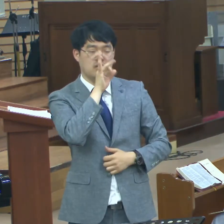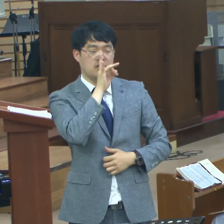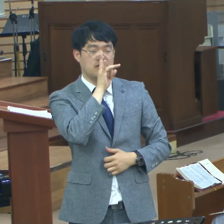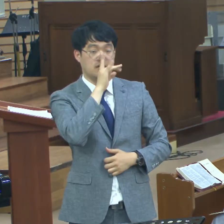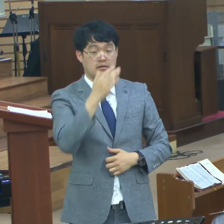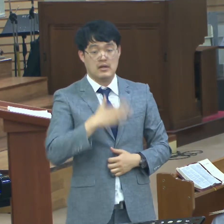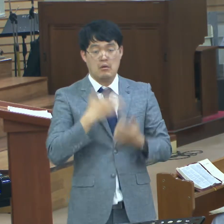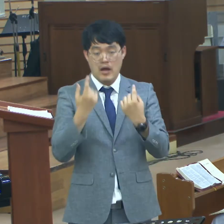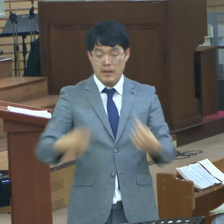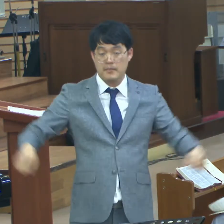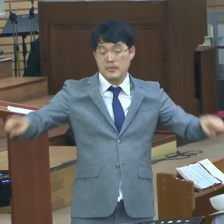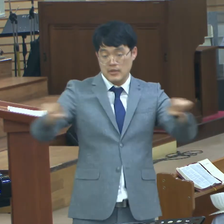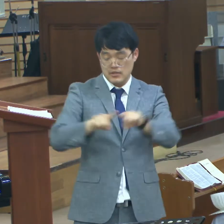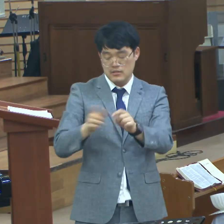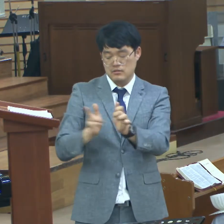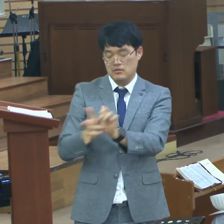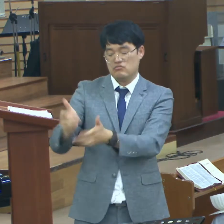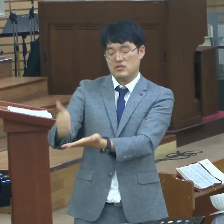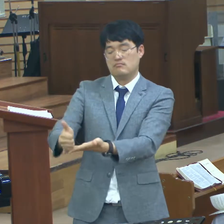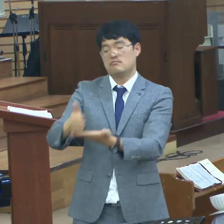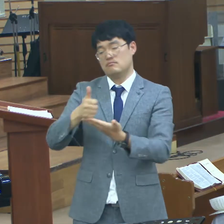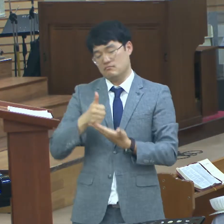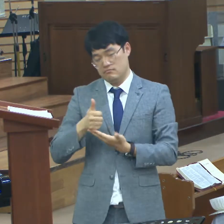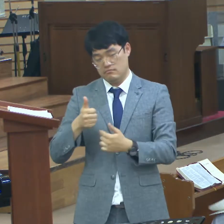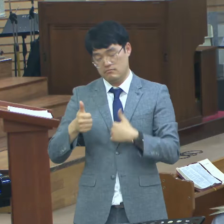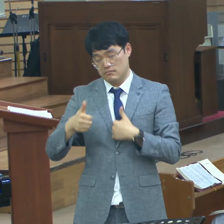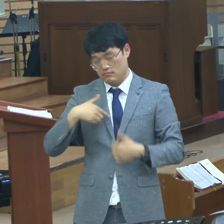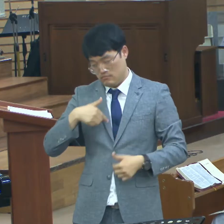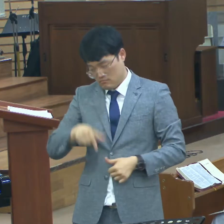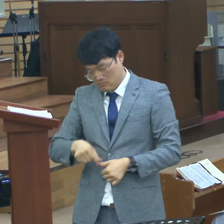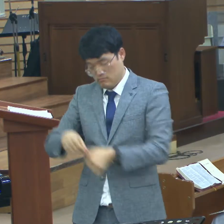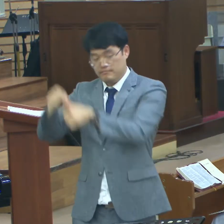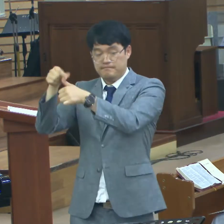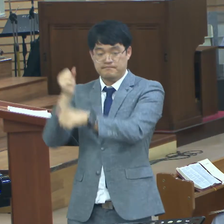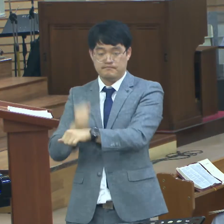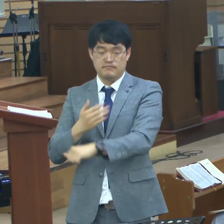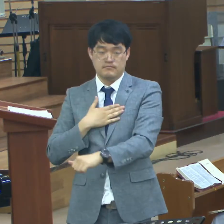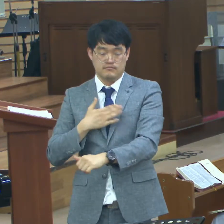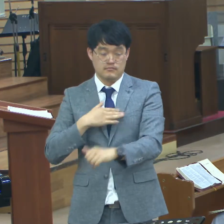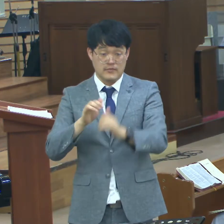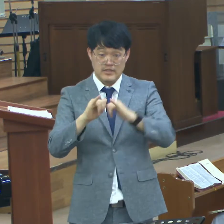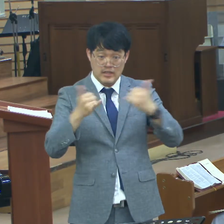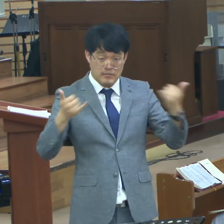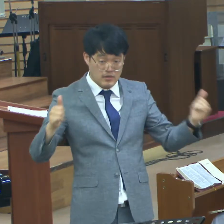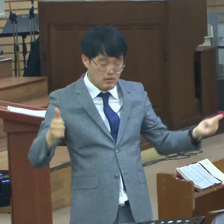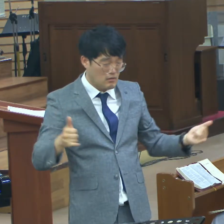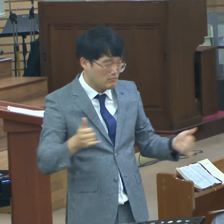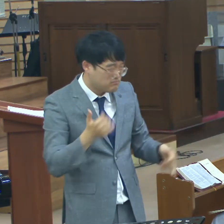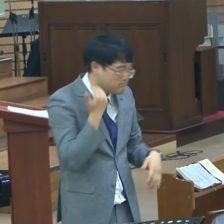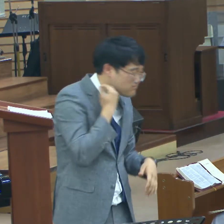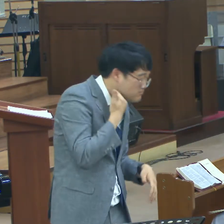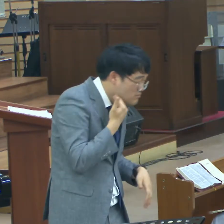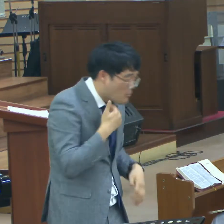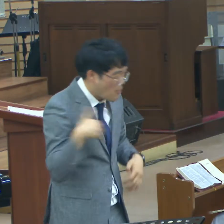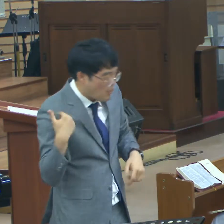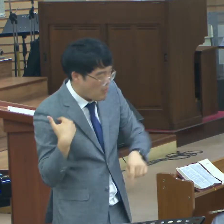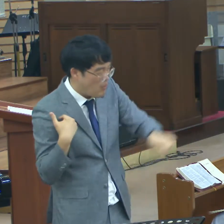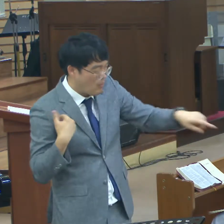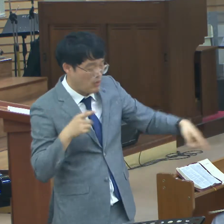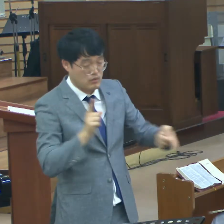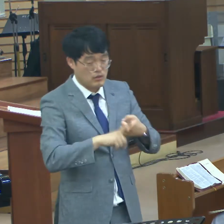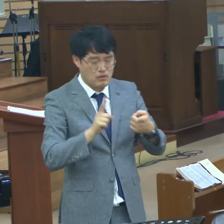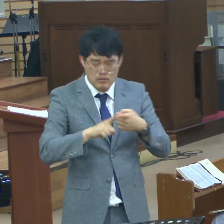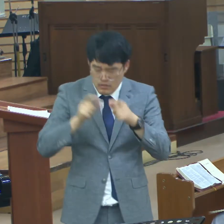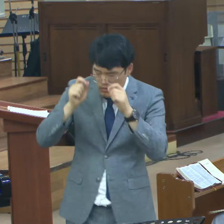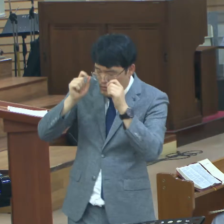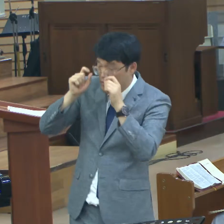나와 함께 하신 예수님께서 나를 구원하시고 내게 사람들이 보지 못하는 것을 보게 하시잖아요. 이것이